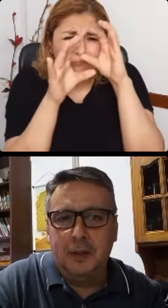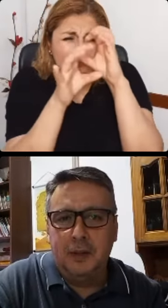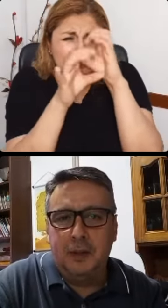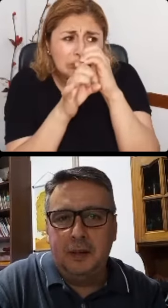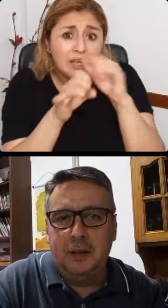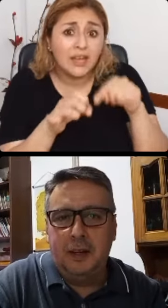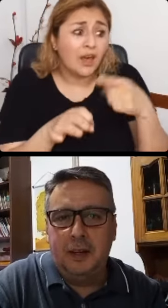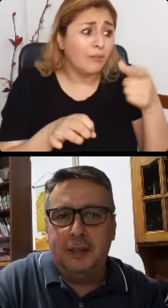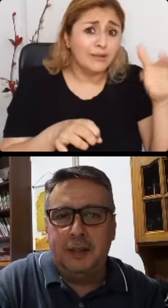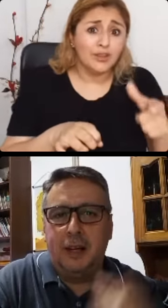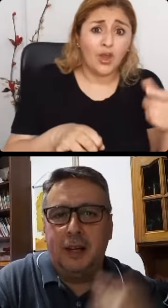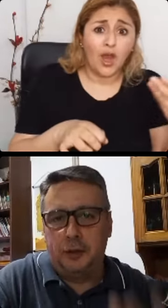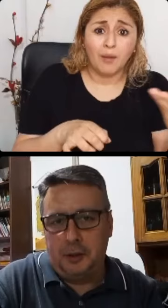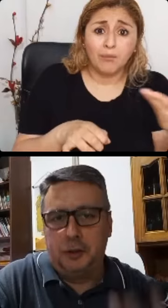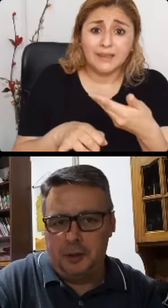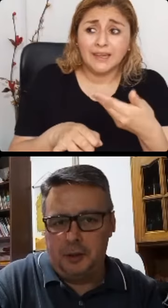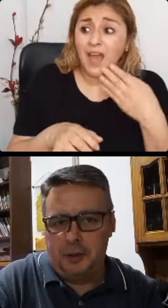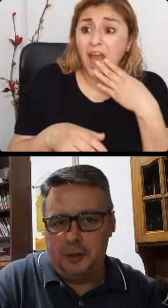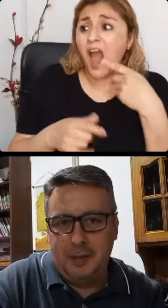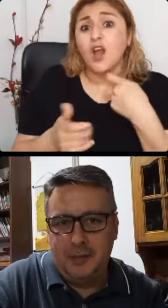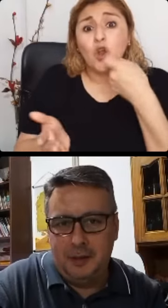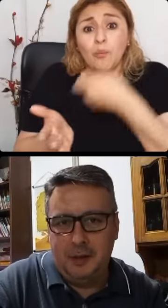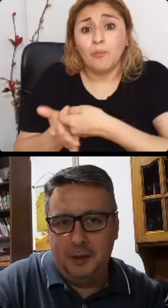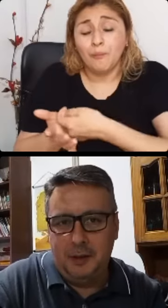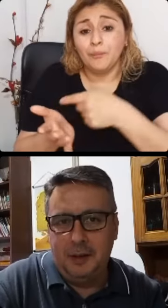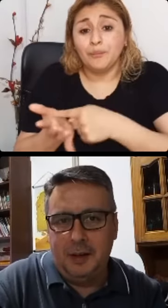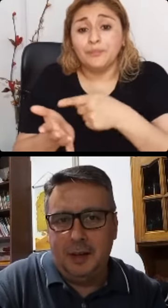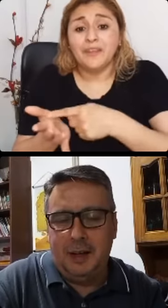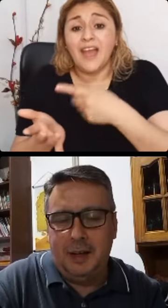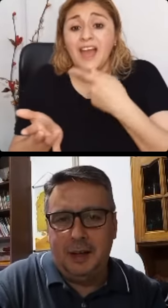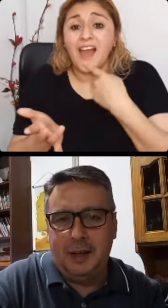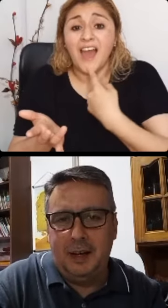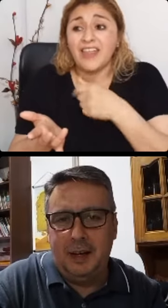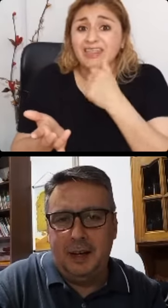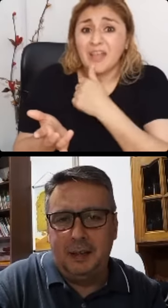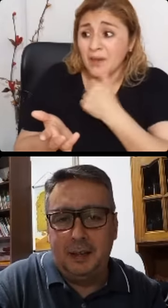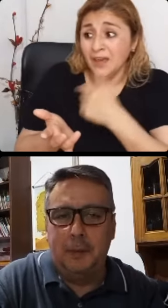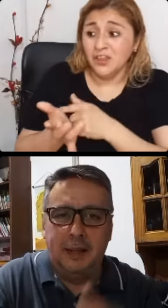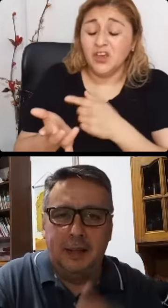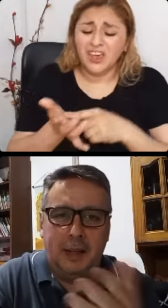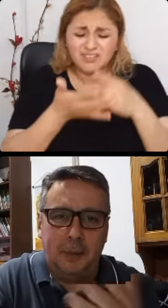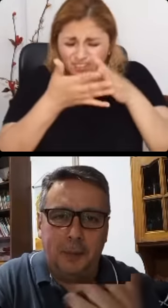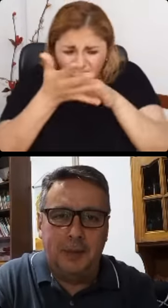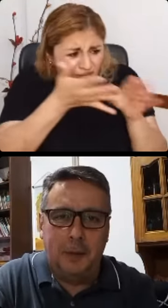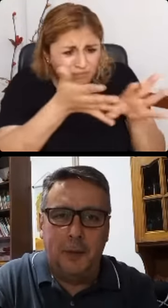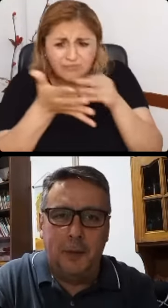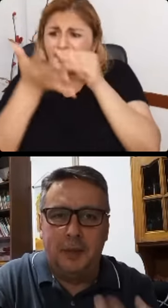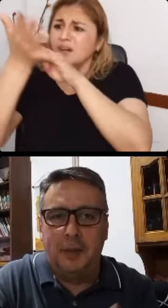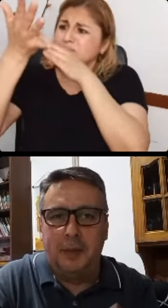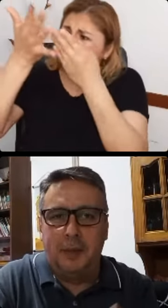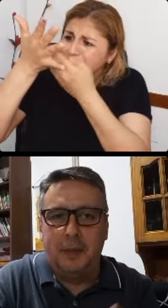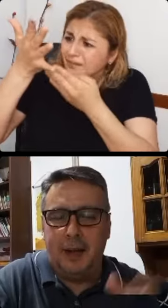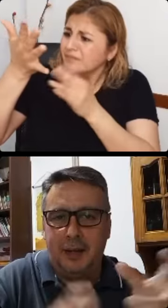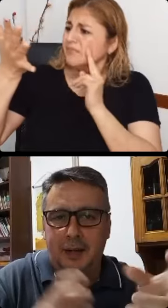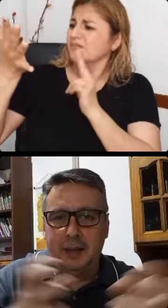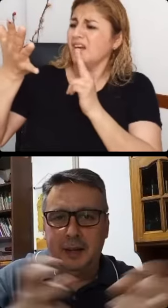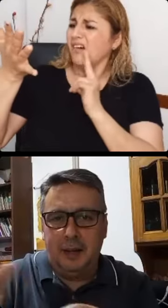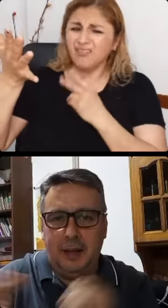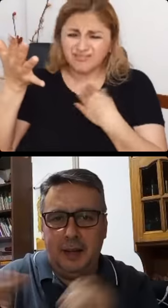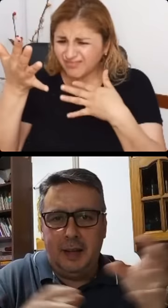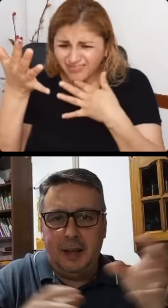y te trae otro, ¿no? tal vez te das cuenta vos pero esa persona